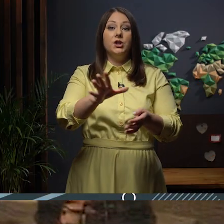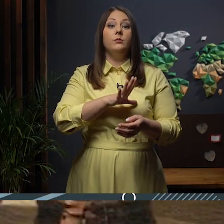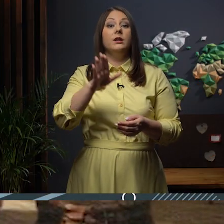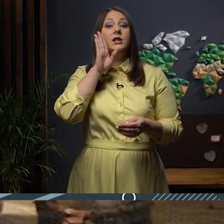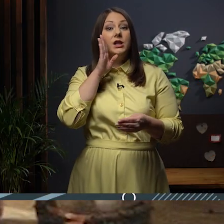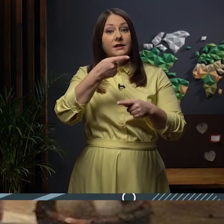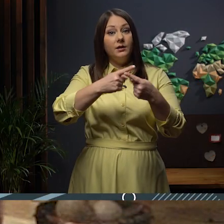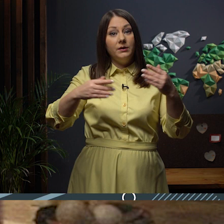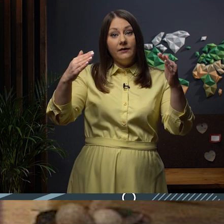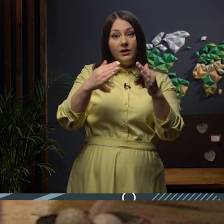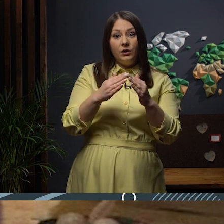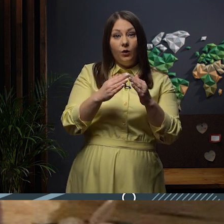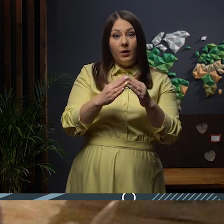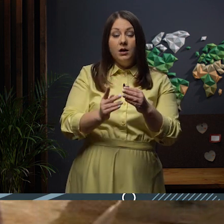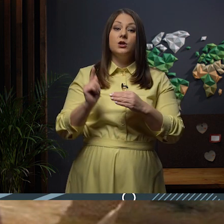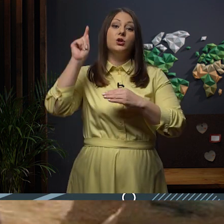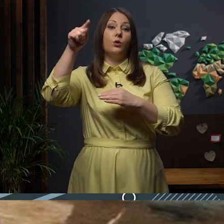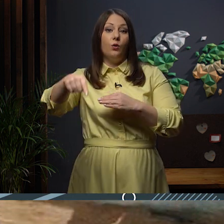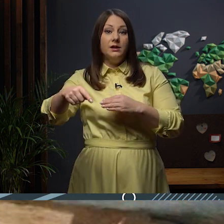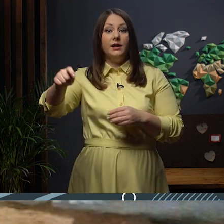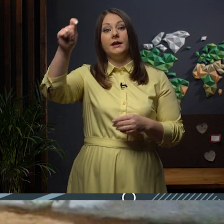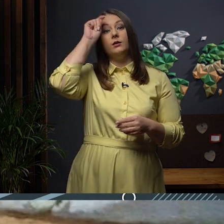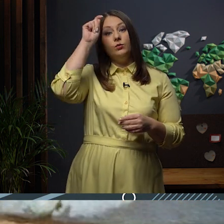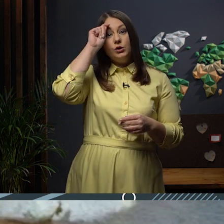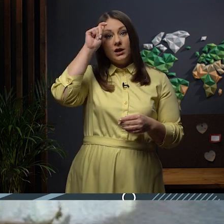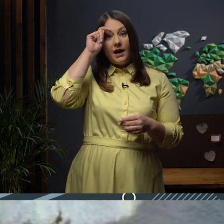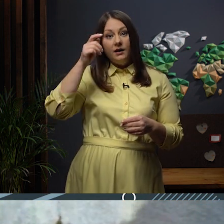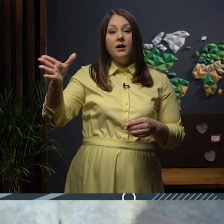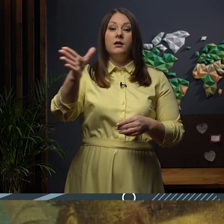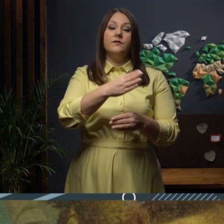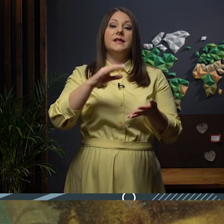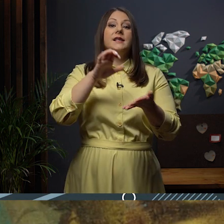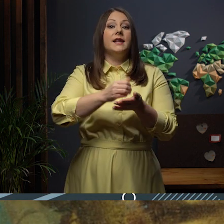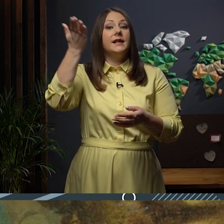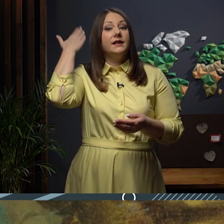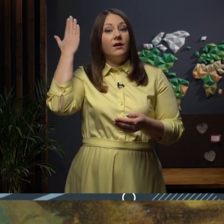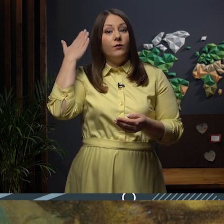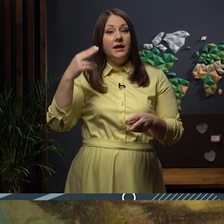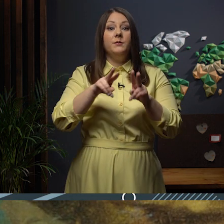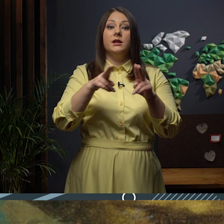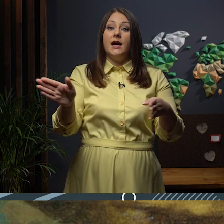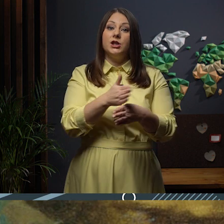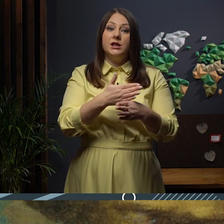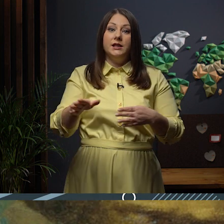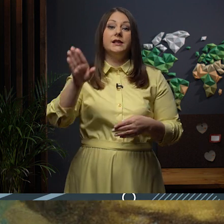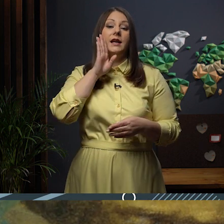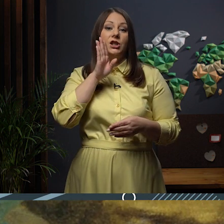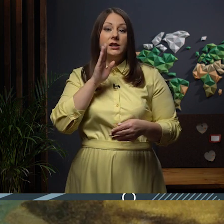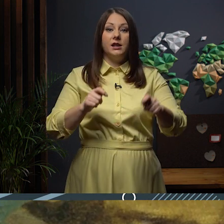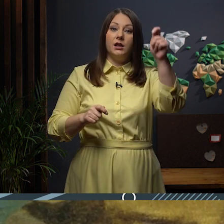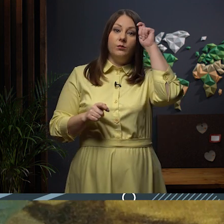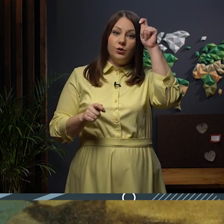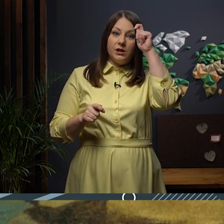Около печи была женская половина дома, с другой стороны – мужская. Все занятия того времени также делились